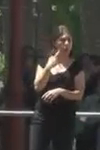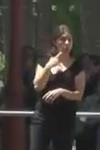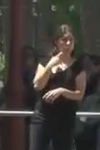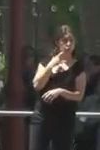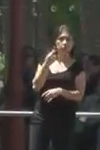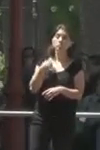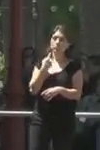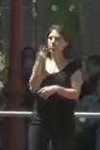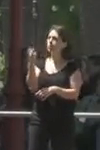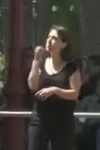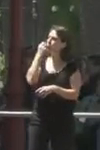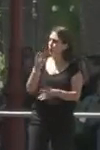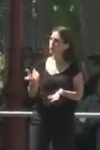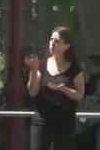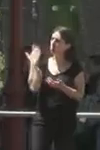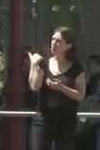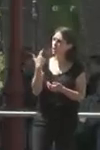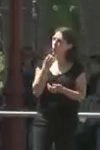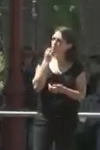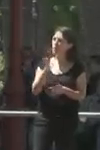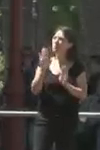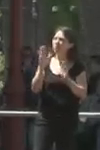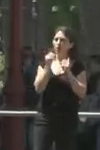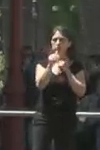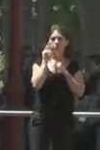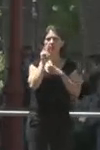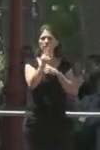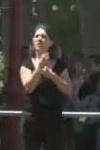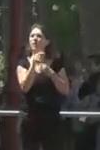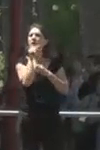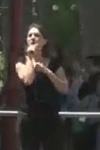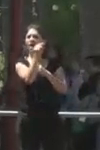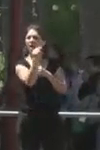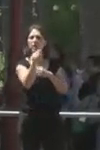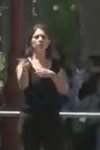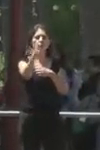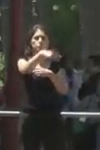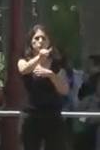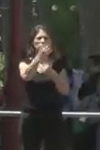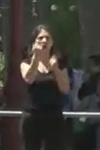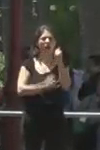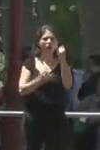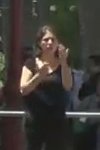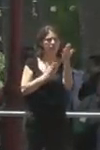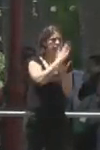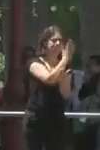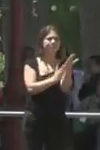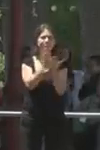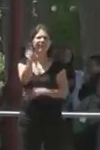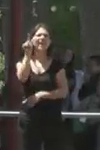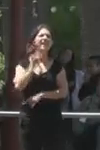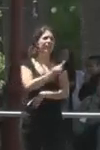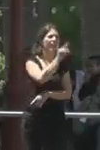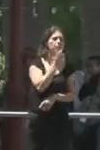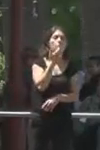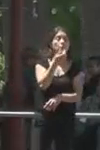lles digo, está moi ben o pasado, pero hai que mirar ao futuro. E no futuro tedes que saber de que parte ides a estar. Ides a estar de parte